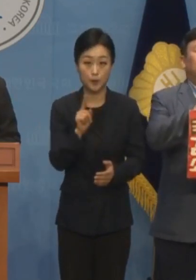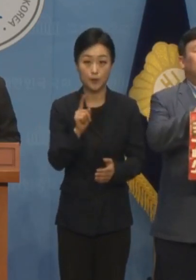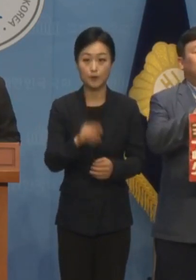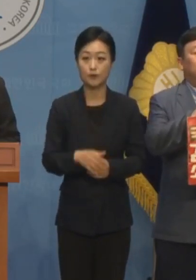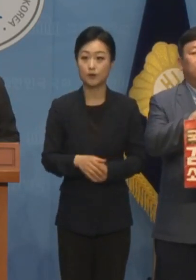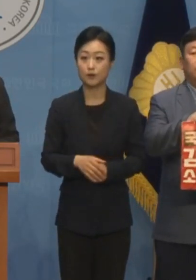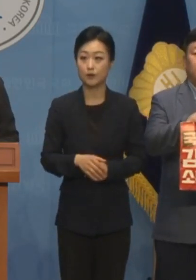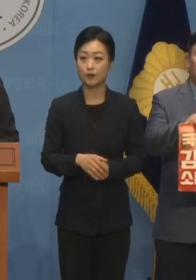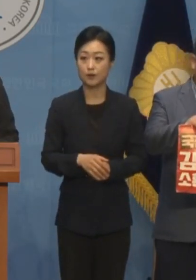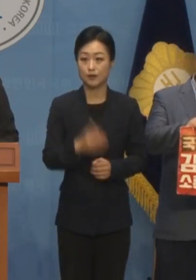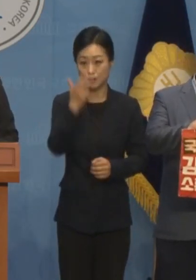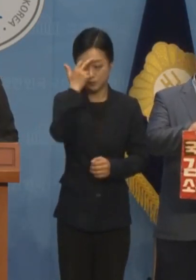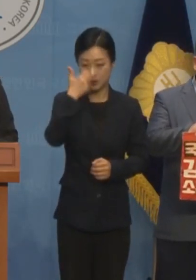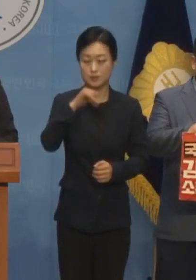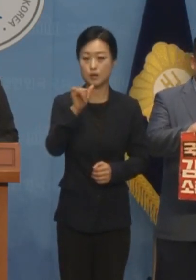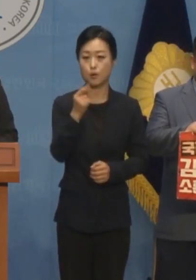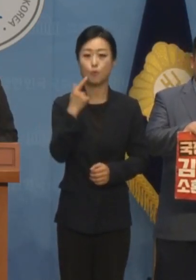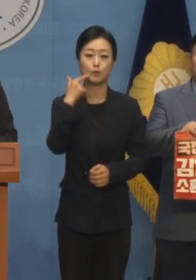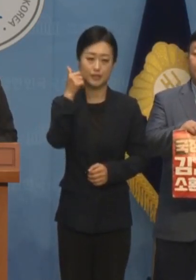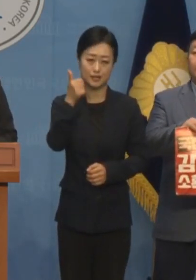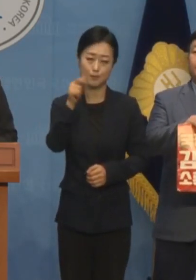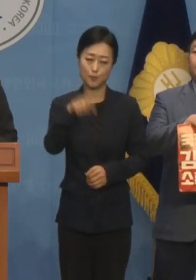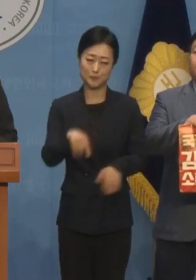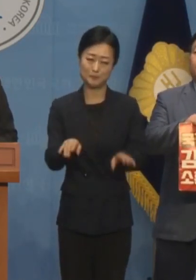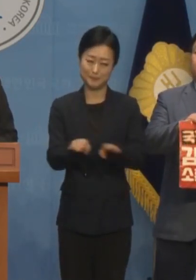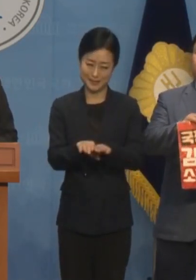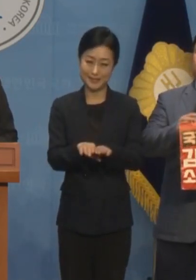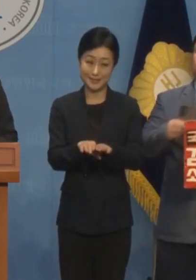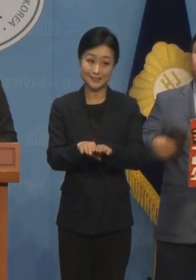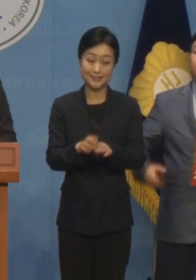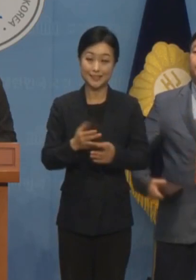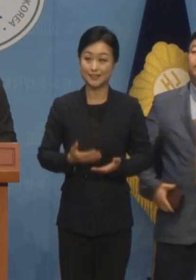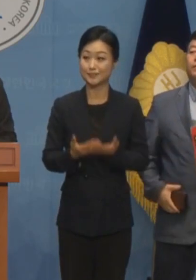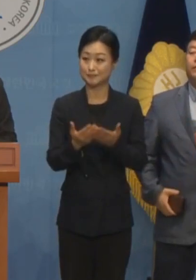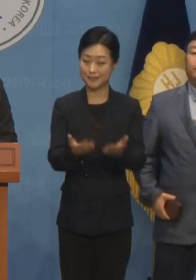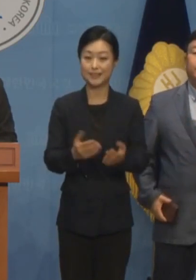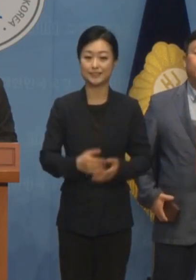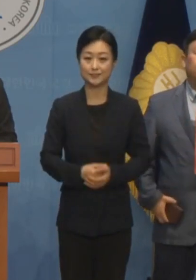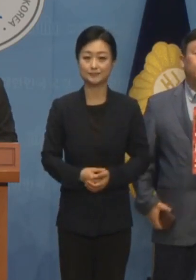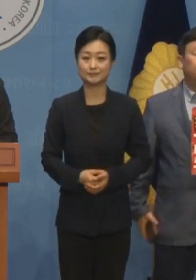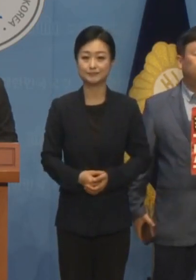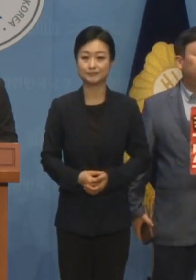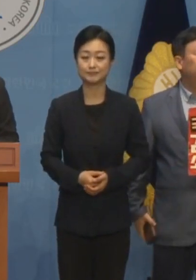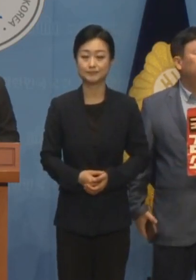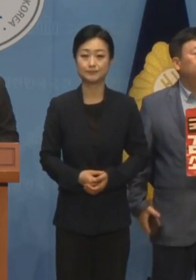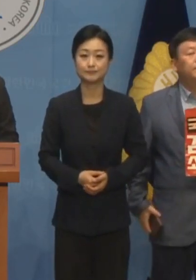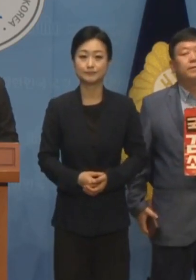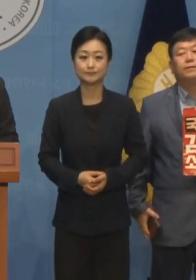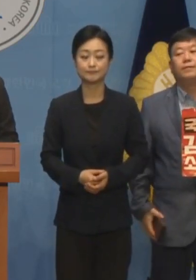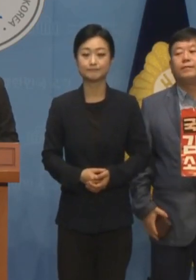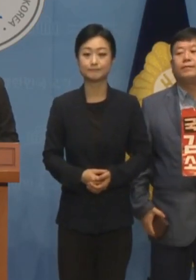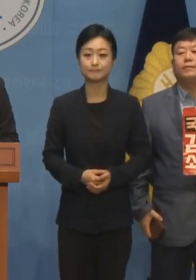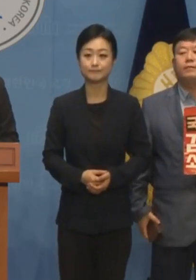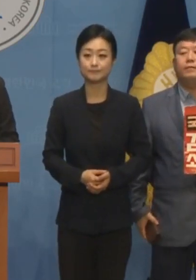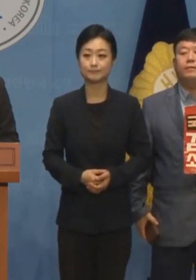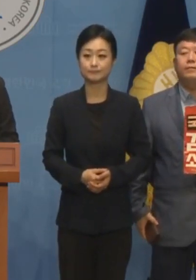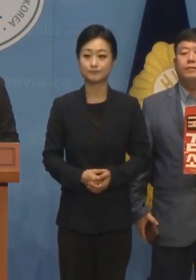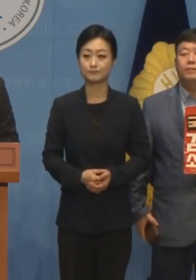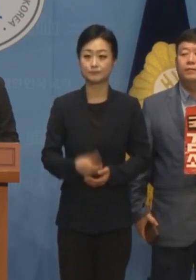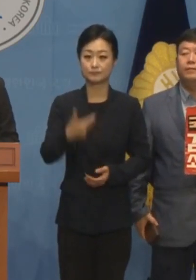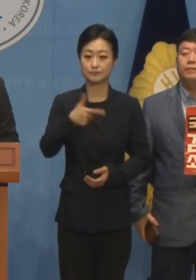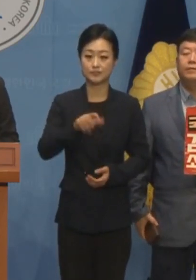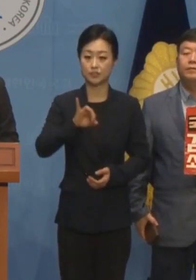최재형 목사님께서 몸이 좀 편찮으셔서 좀 부득이 좀 불참하시겠다는 점 양해해 주시면 좋을 것 같습니다. 자, 먼저 그러면